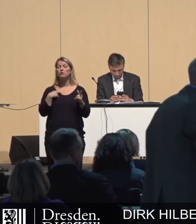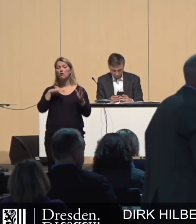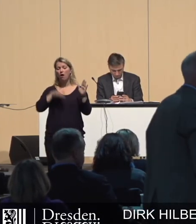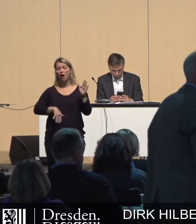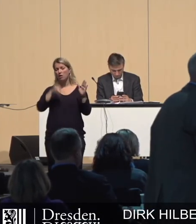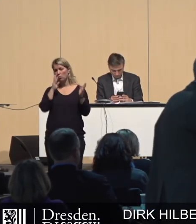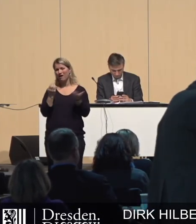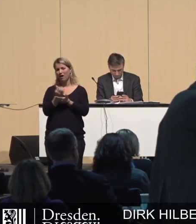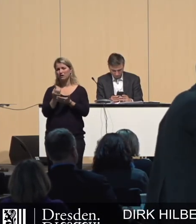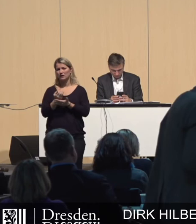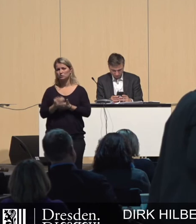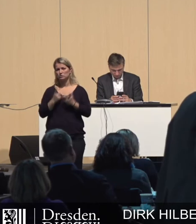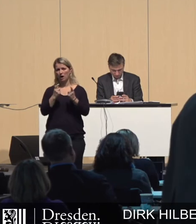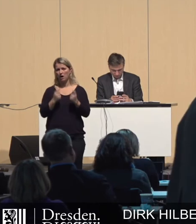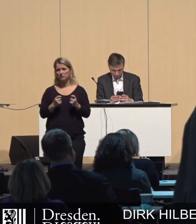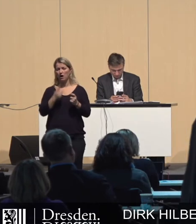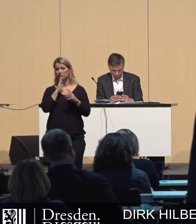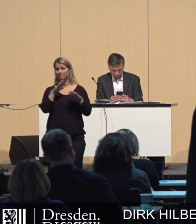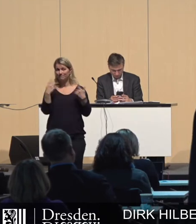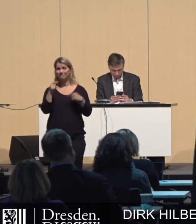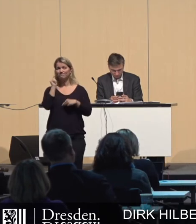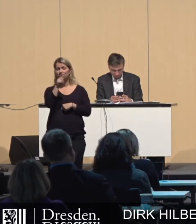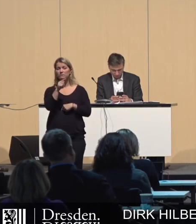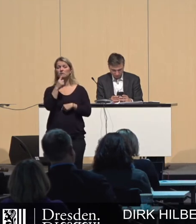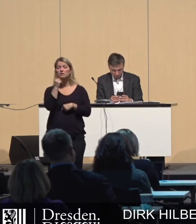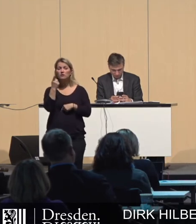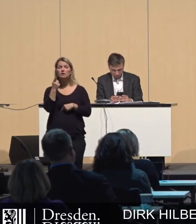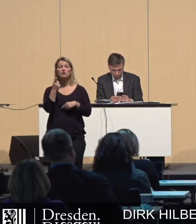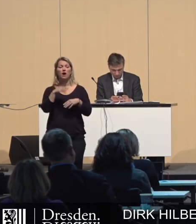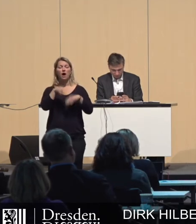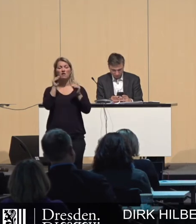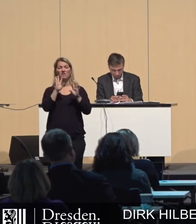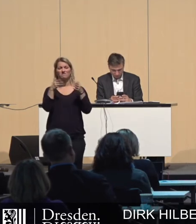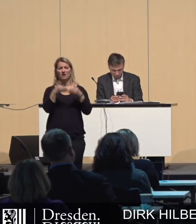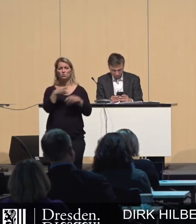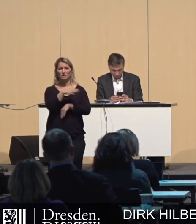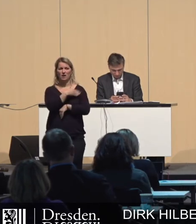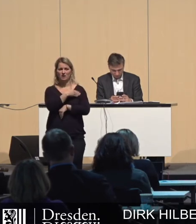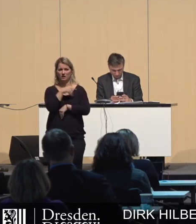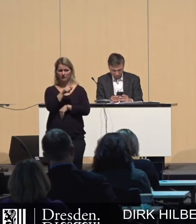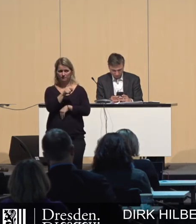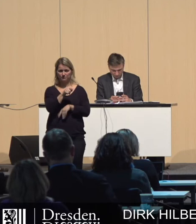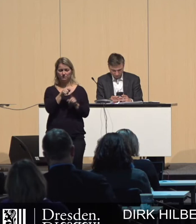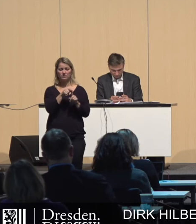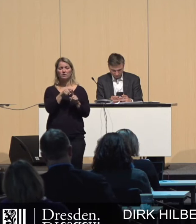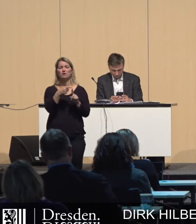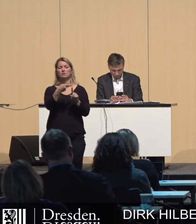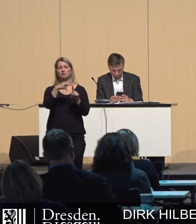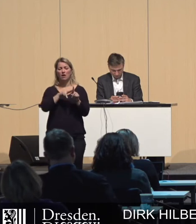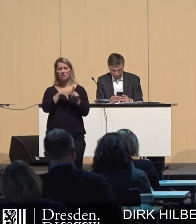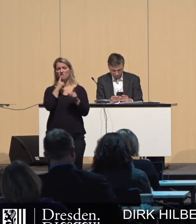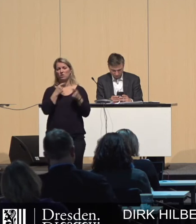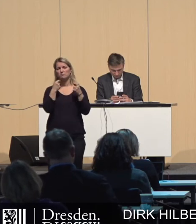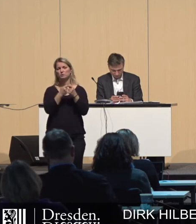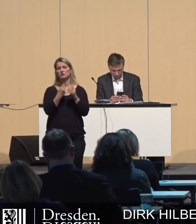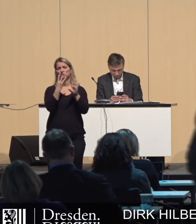aber als den weitestgehenden Antrag mit Fraktion Die Linke starten, dann den Bündnis